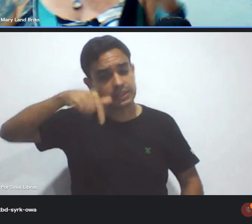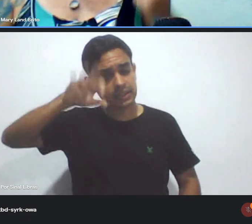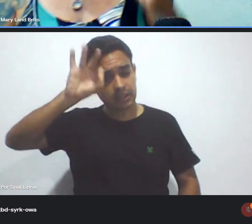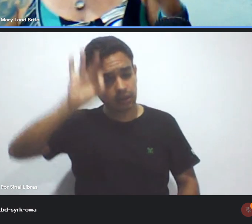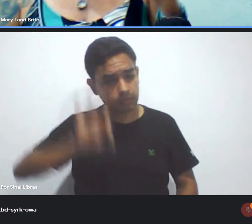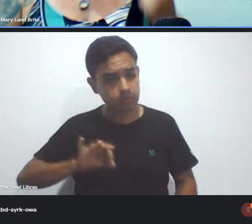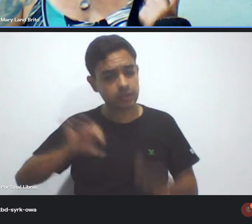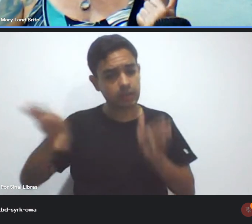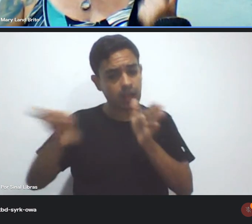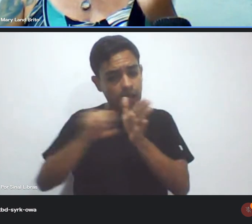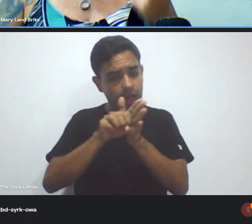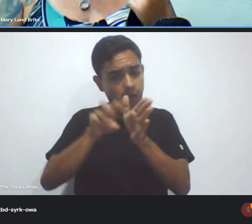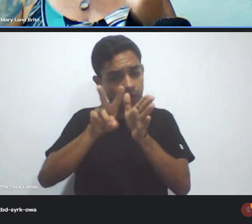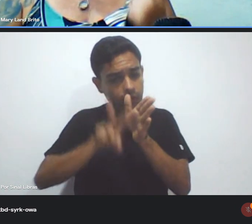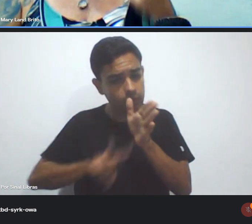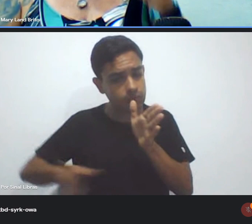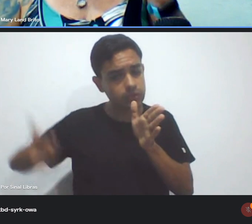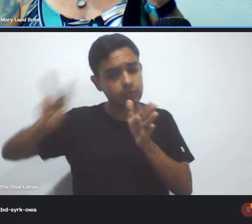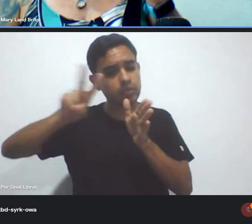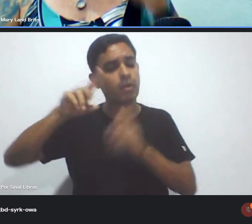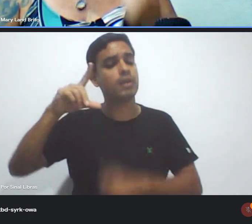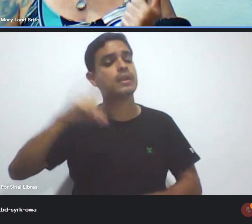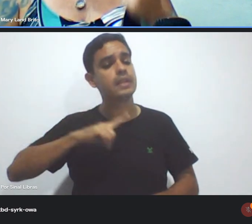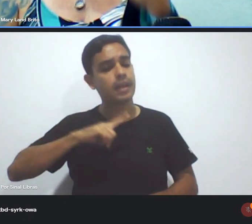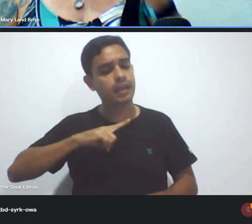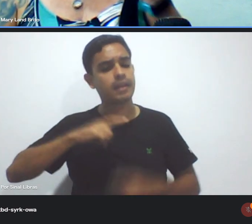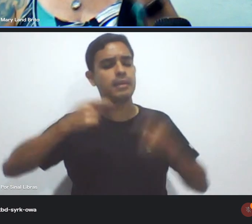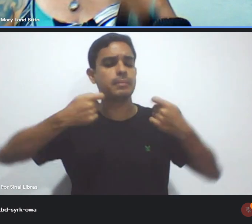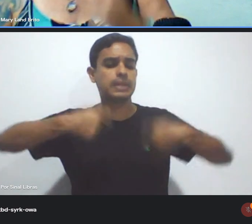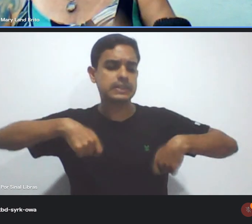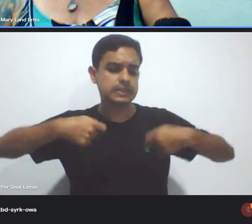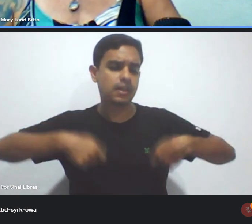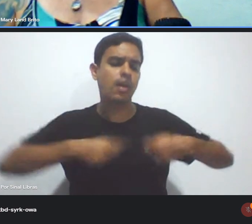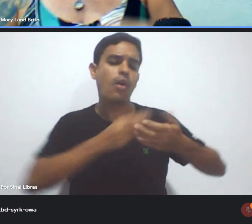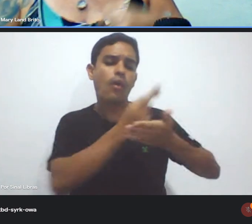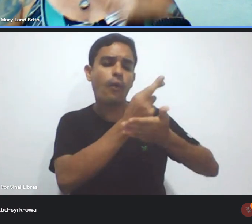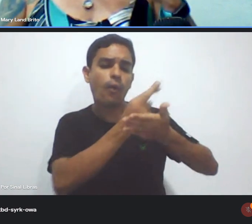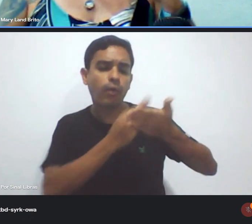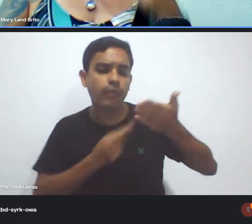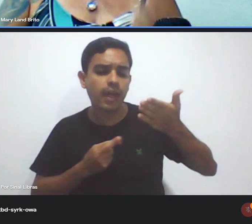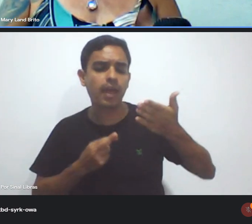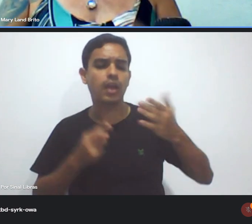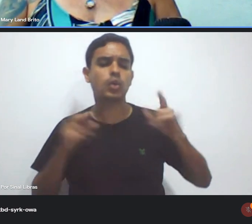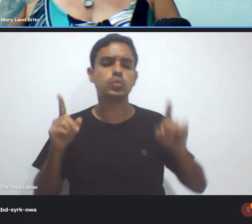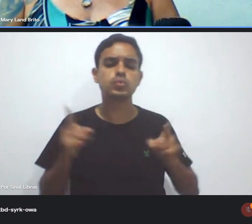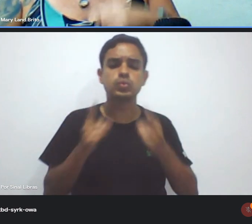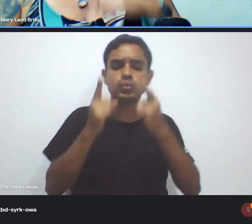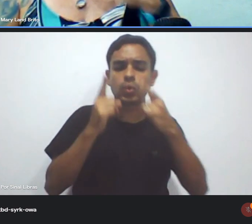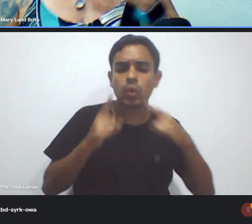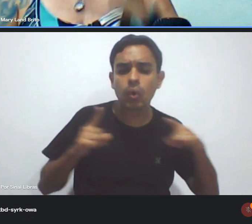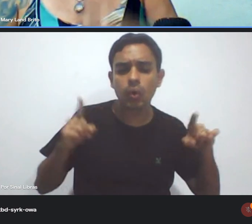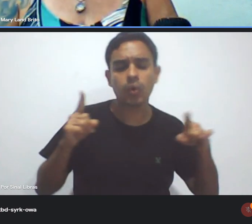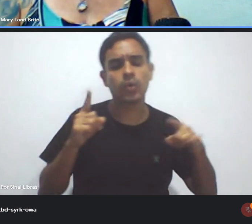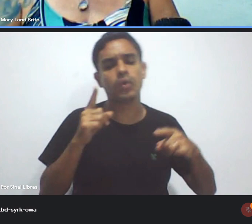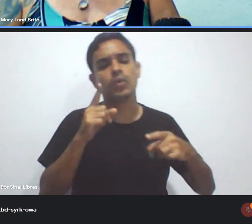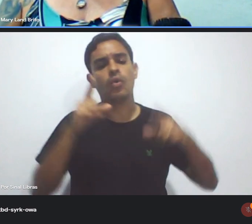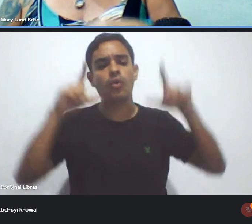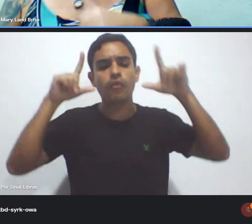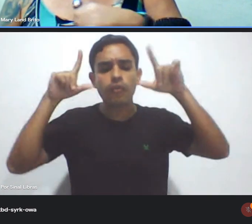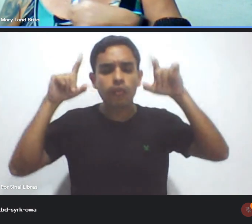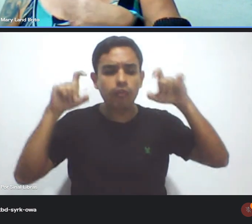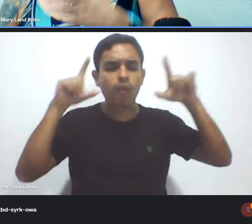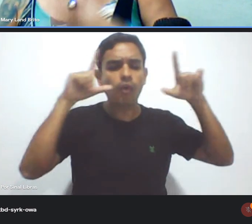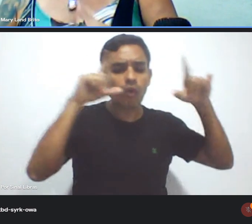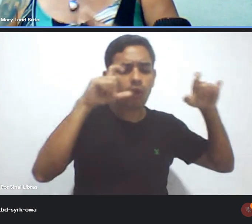é obra audiovisual onde tem roteiro, trilha sonora, direção de fotografia, captação de